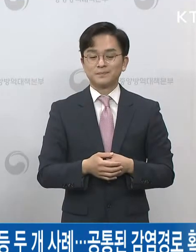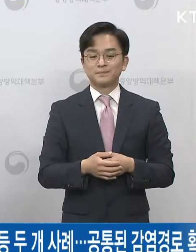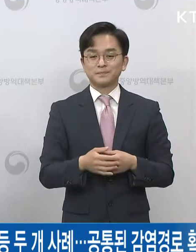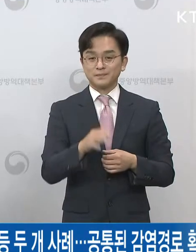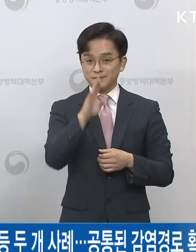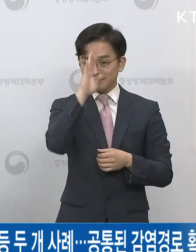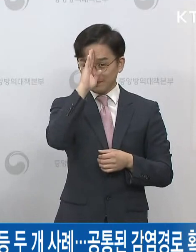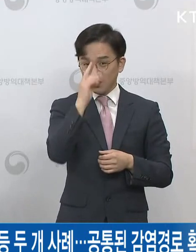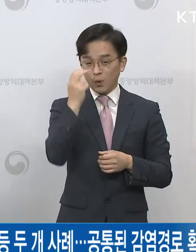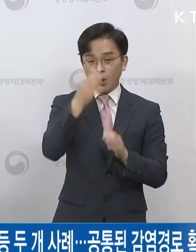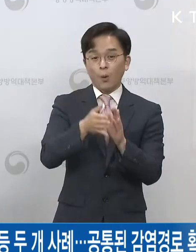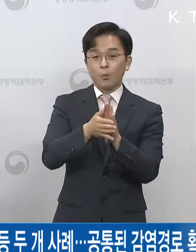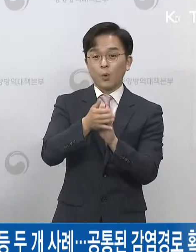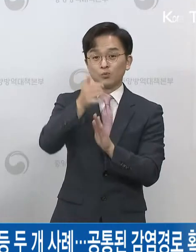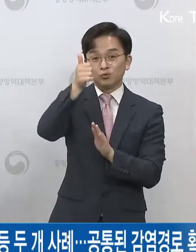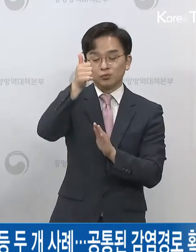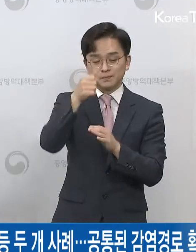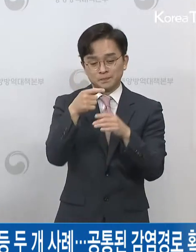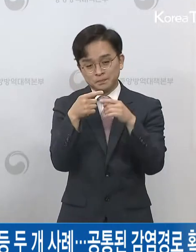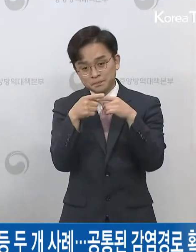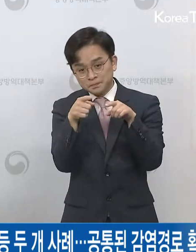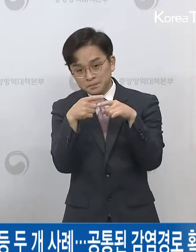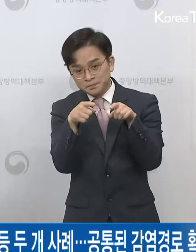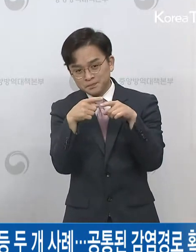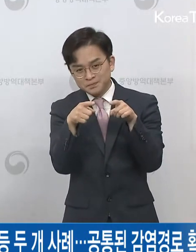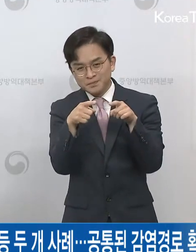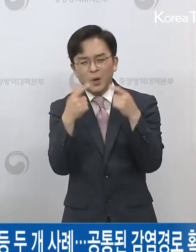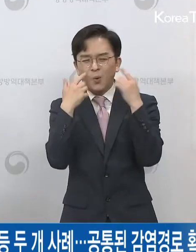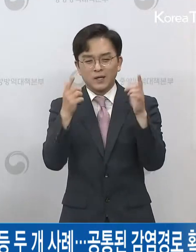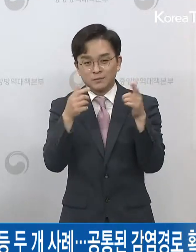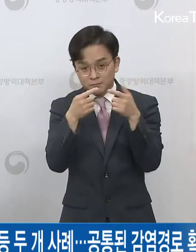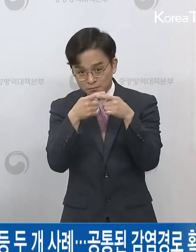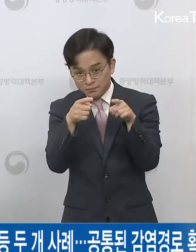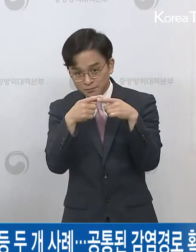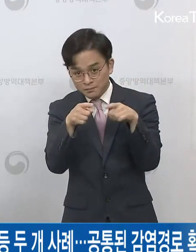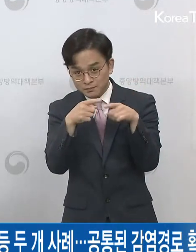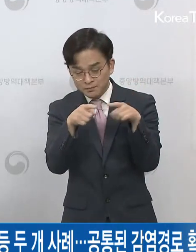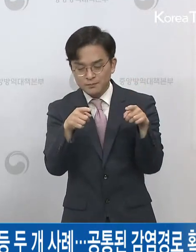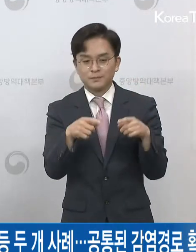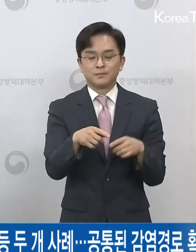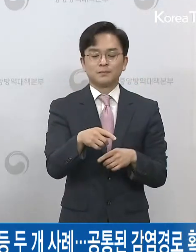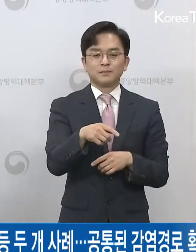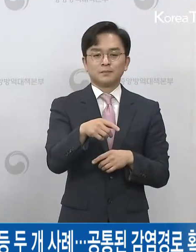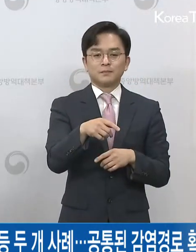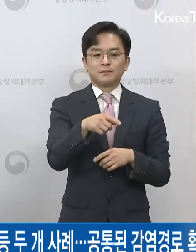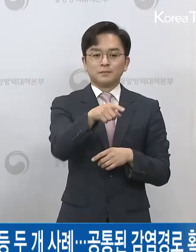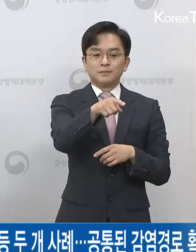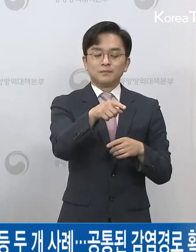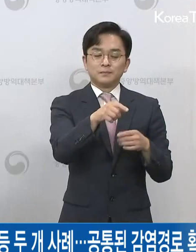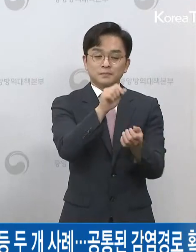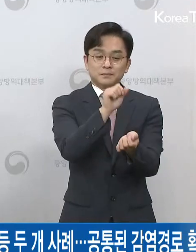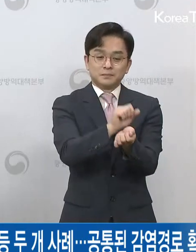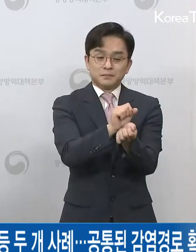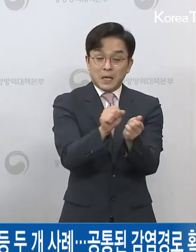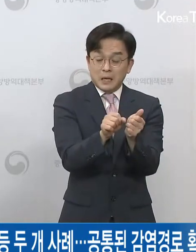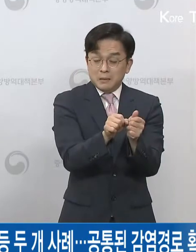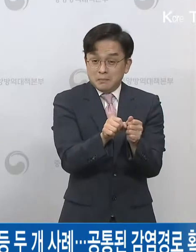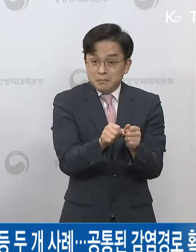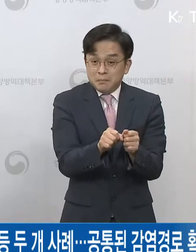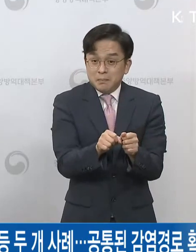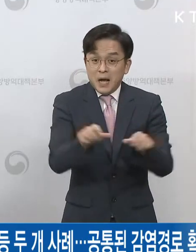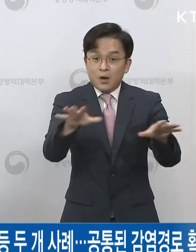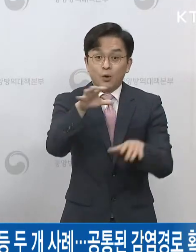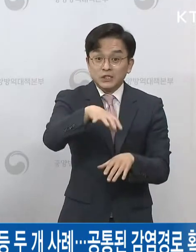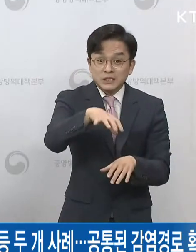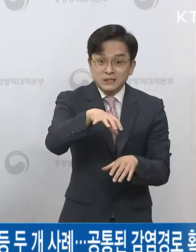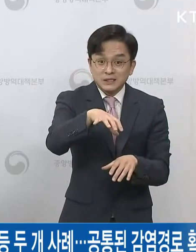많이 노출이 일어날 수 있는 그런 지점으로는 구내 식당에서 식사를